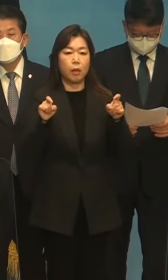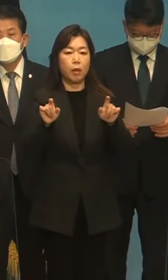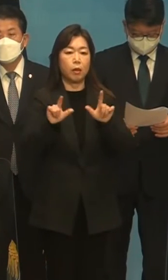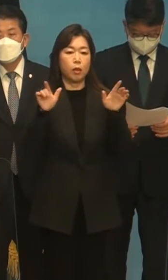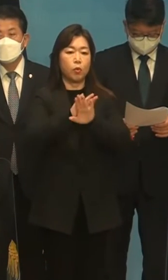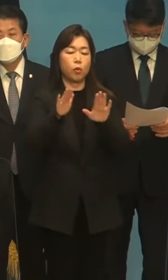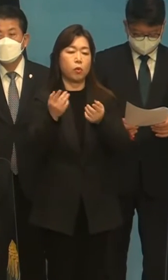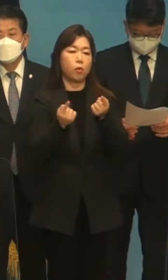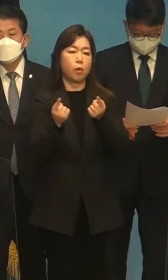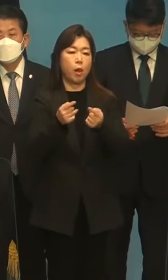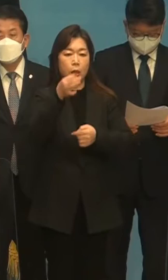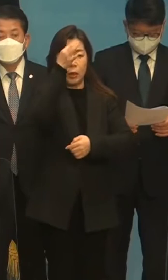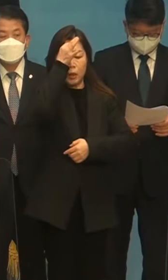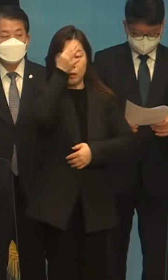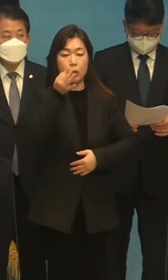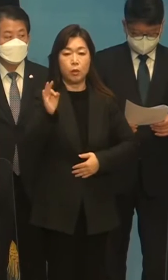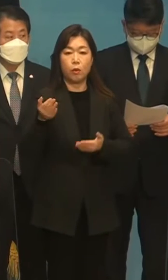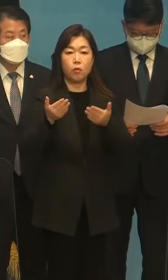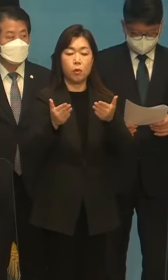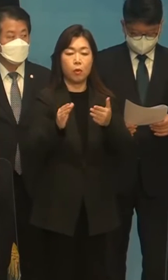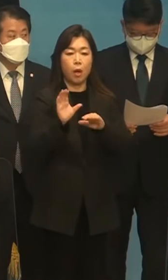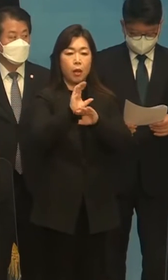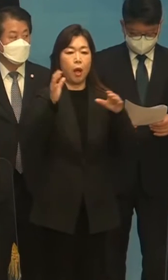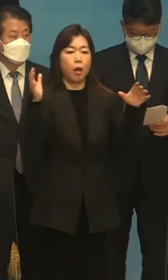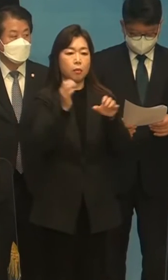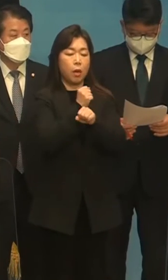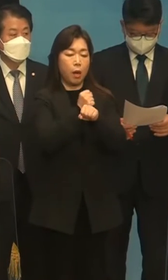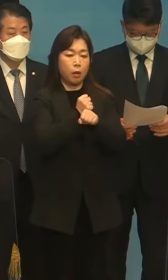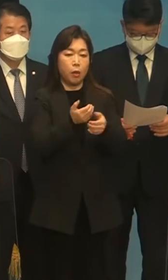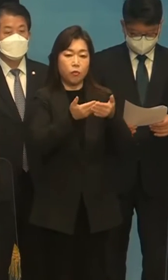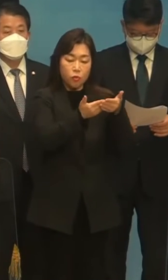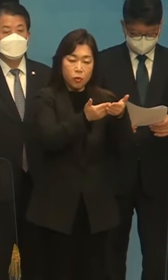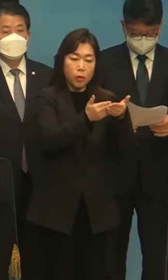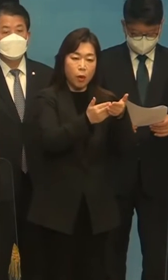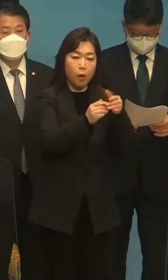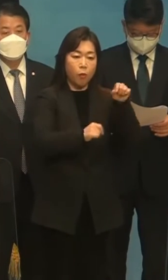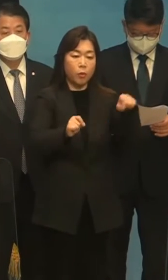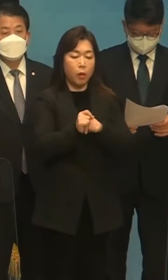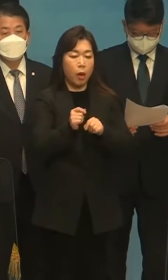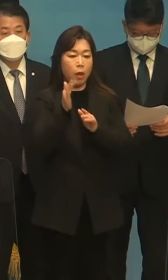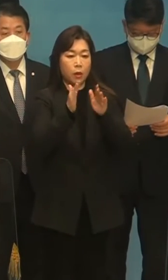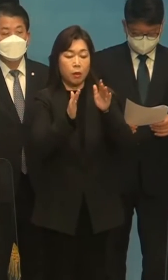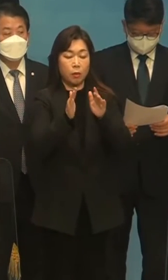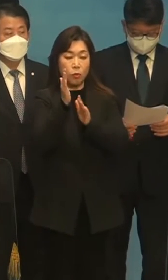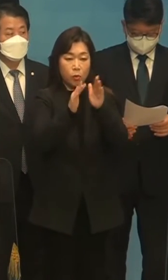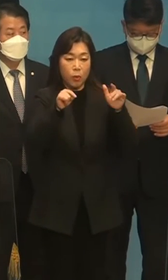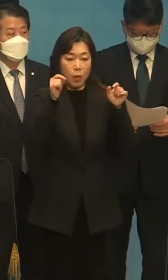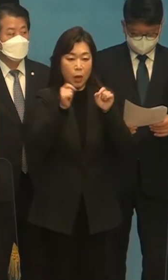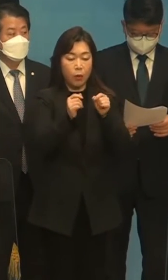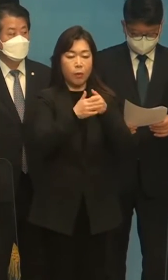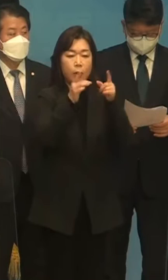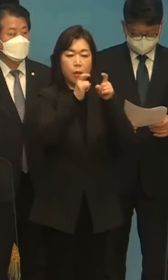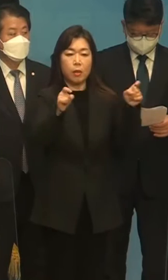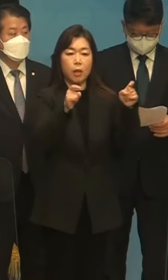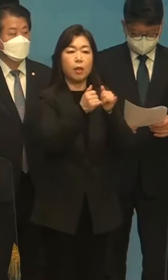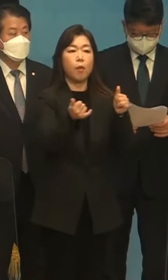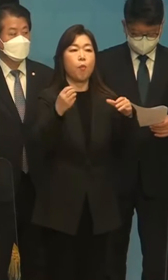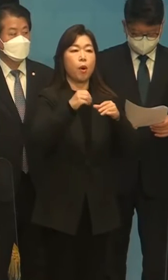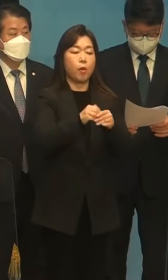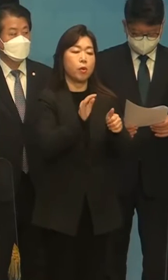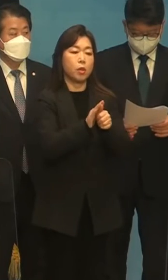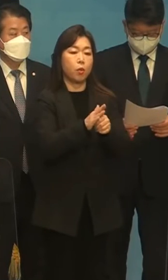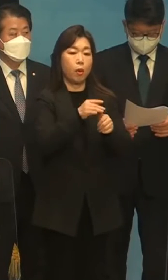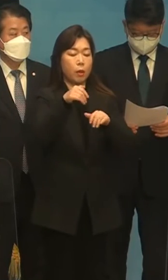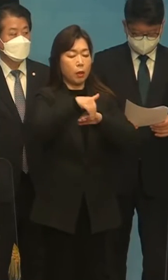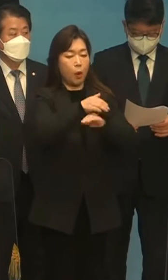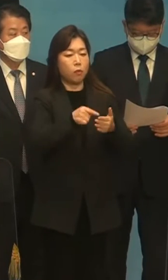기후조절 기능을 인정하고 탄소 흡수원 조성 사업에 사찰림을 포함하여 지원 시책을 수립하고 추진해